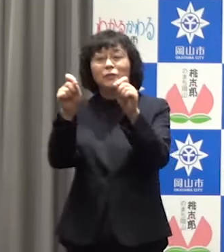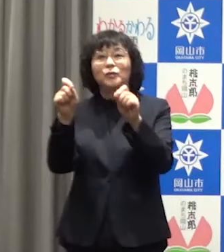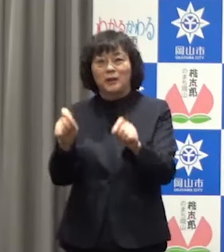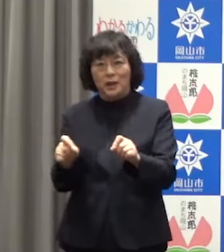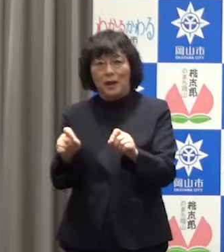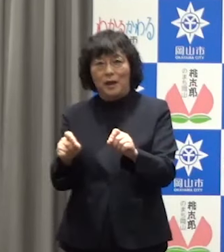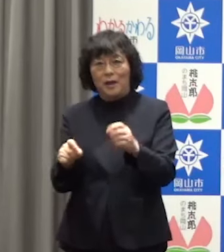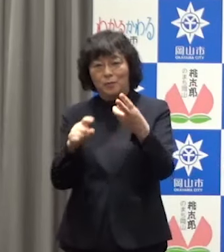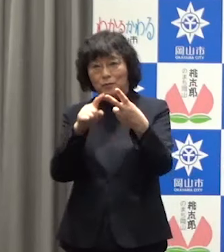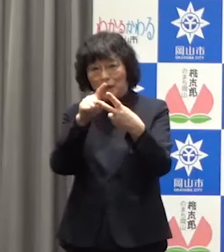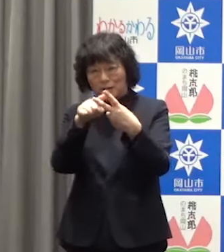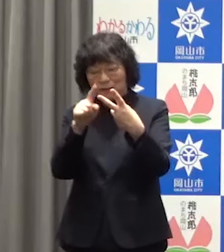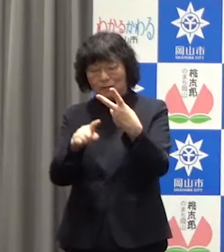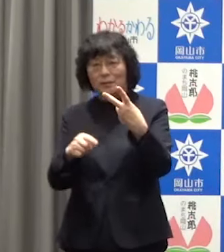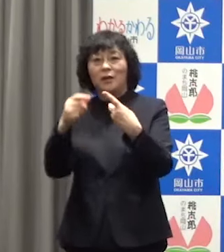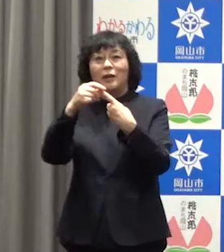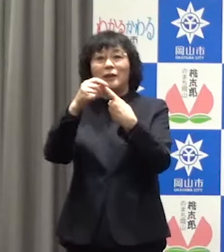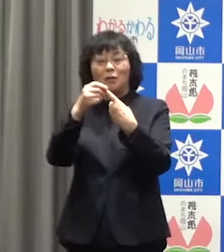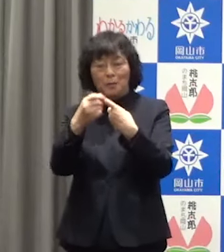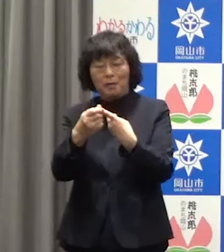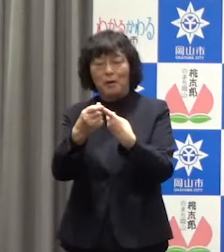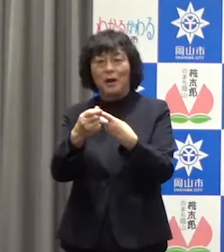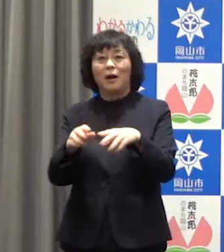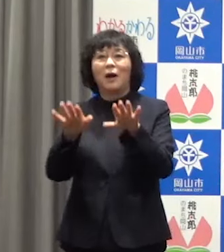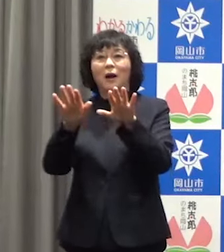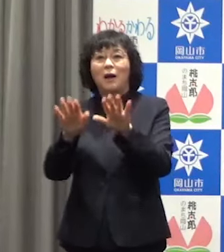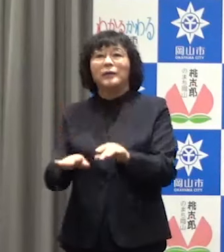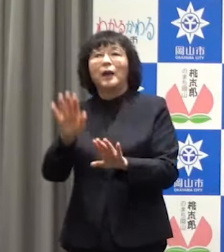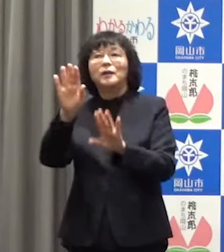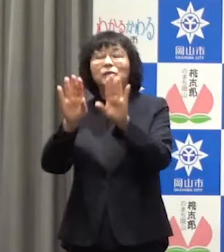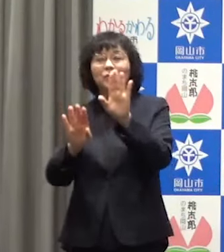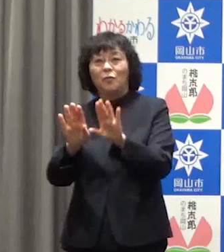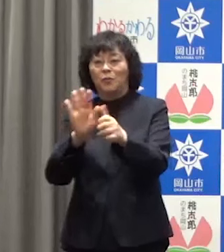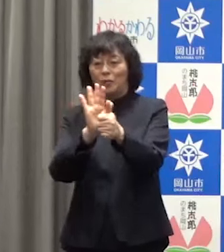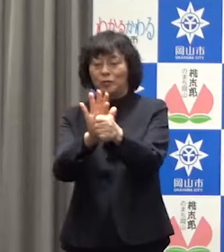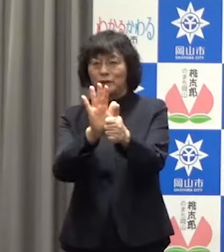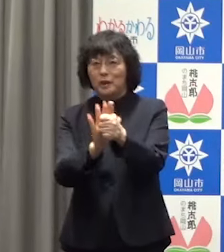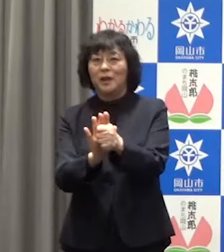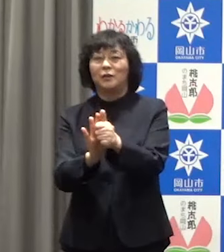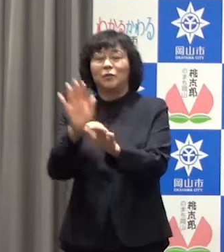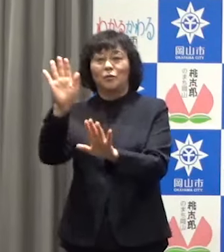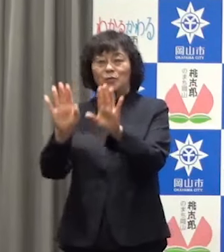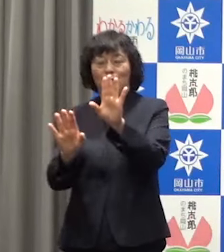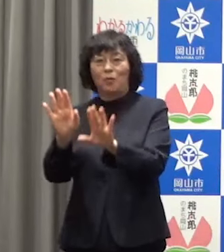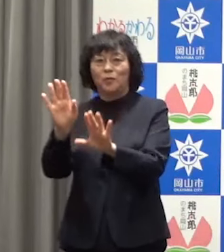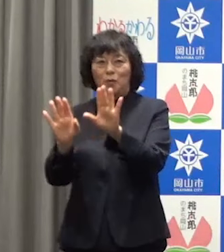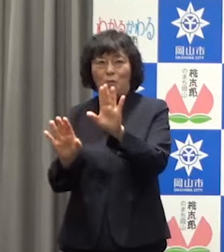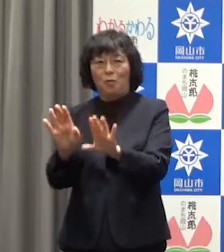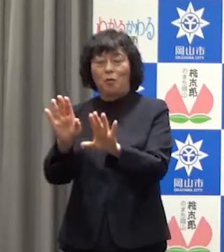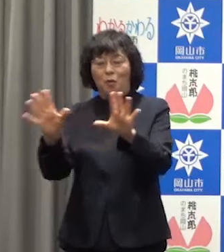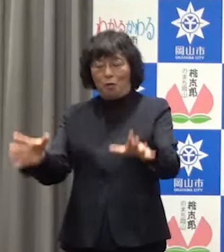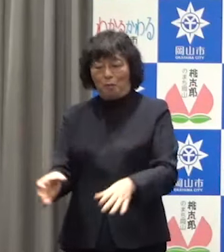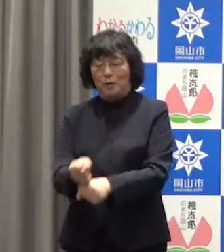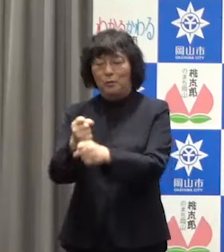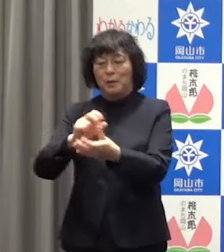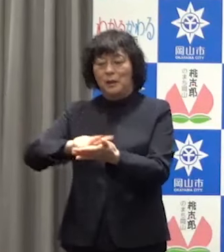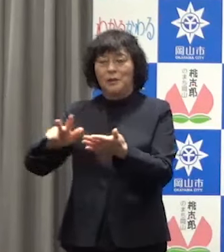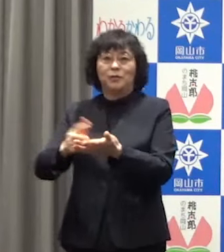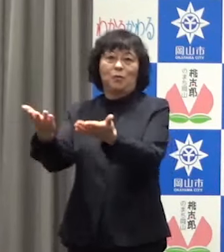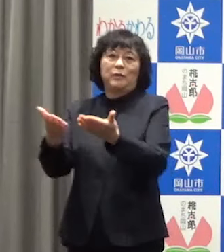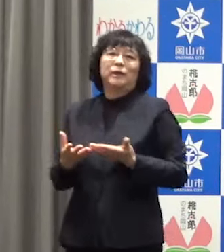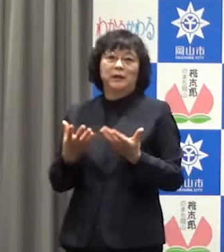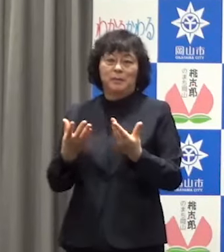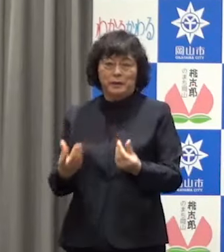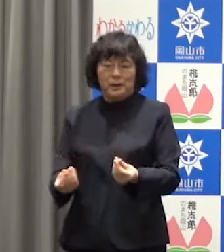点目がですね、まあ、現状の能登半島地震への支援の状況というところをまとめた、資料を配布をいただいているんです